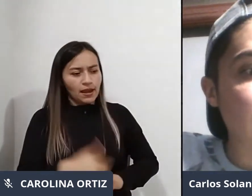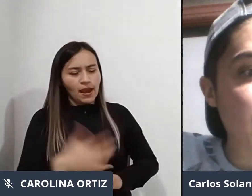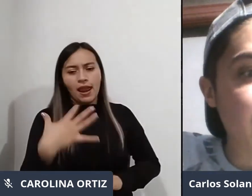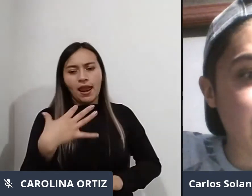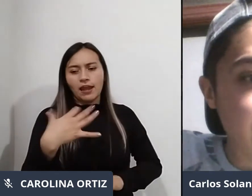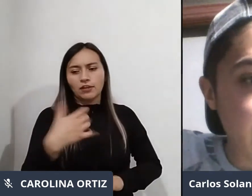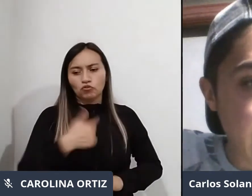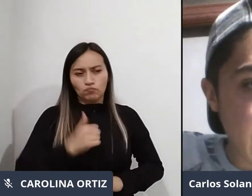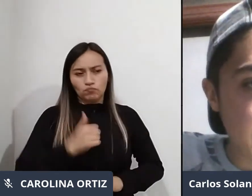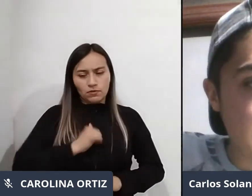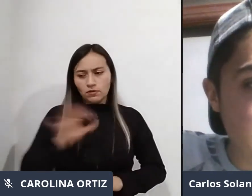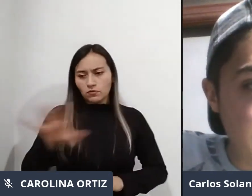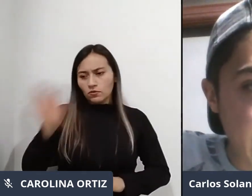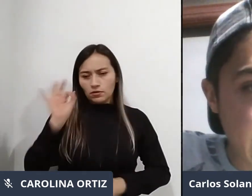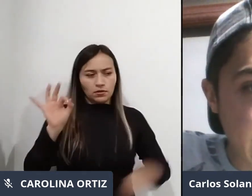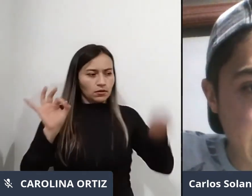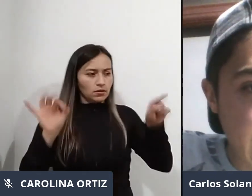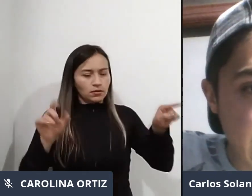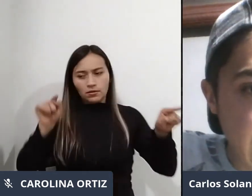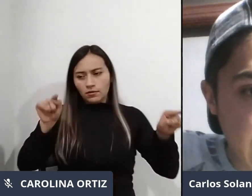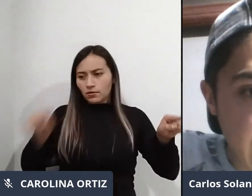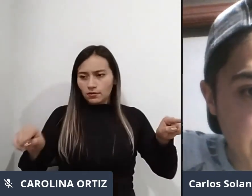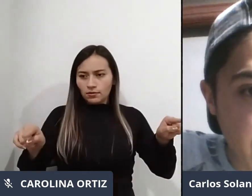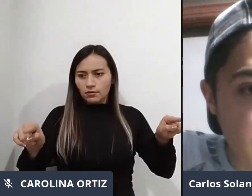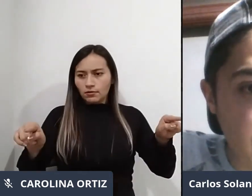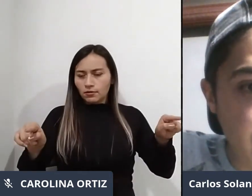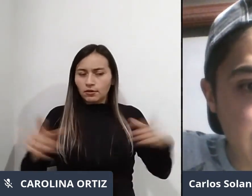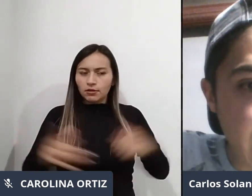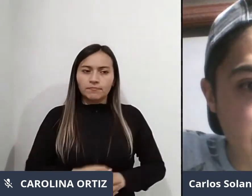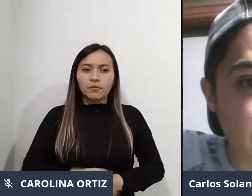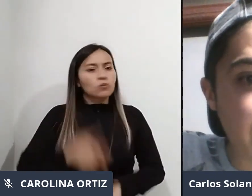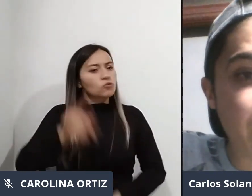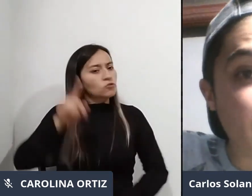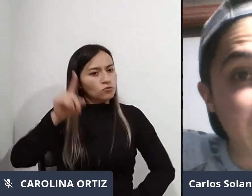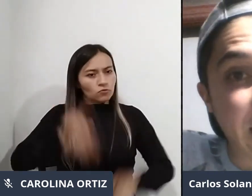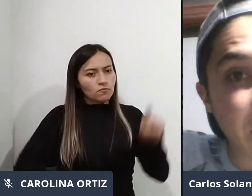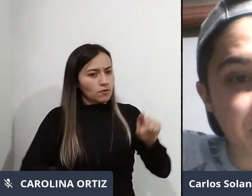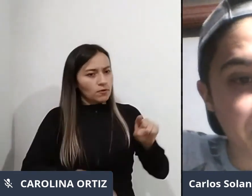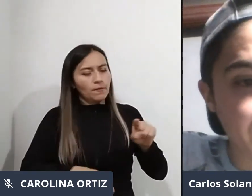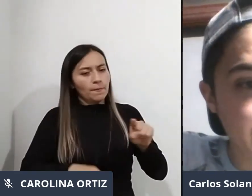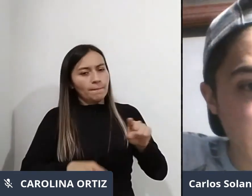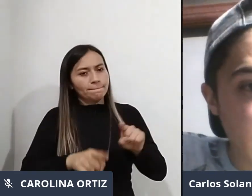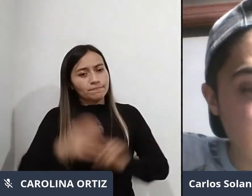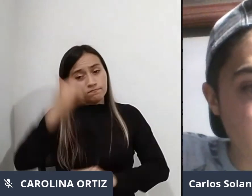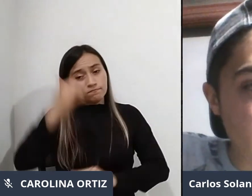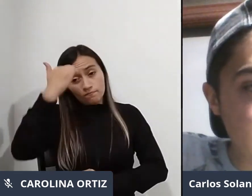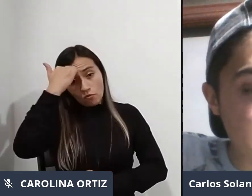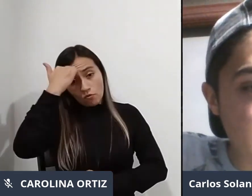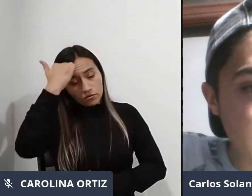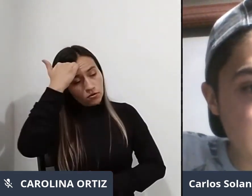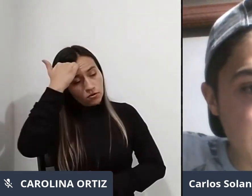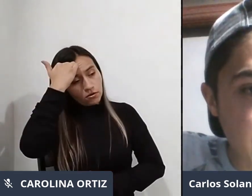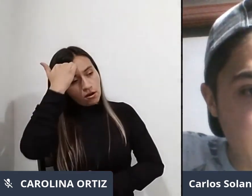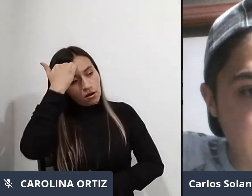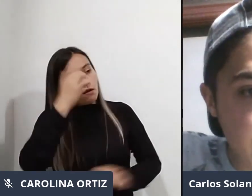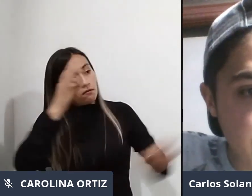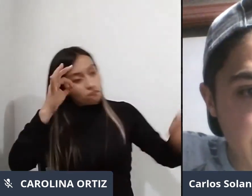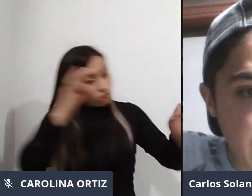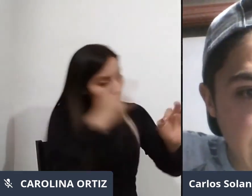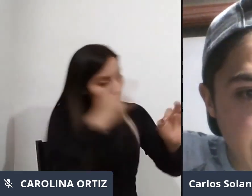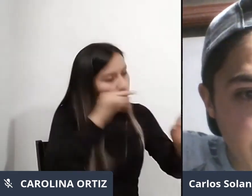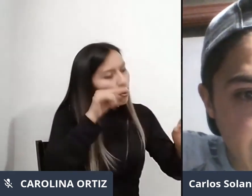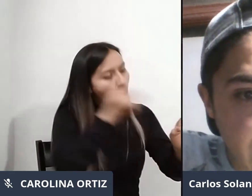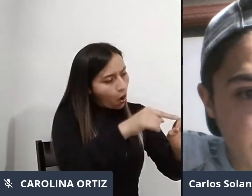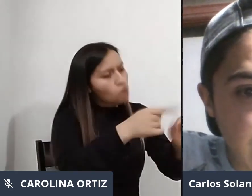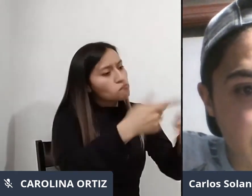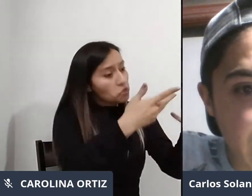No puedo ser profesor en favor de quien quiera y en favor de no importa qué. No puedo ser profesor en favor